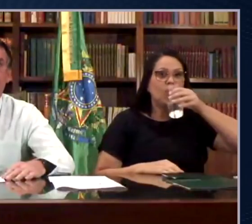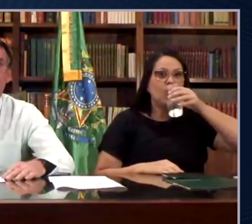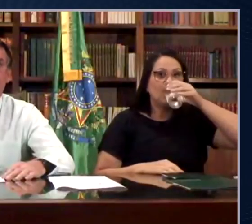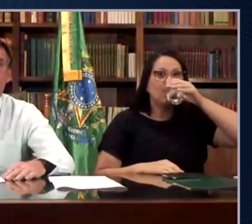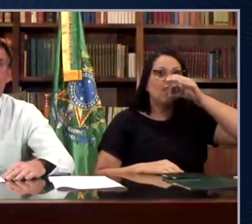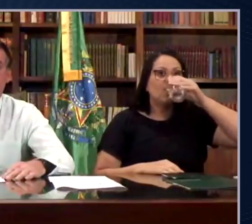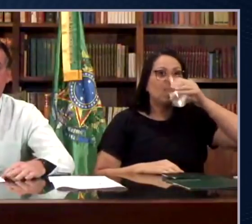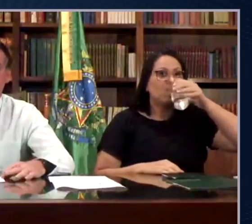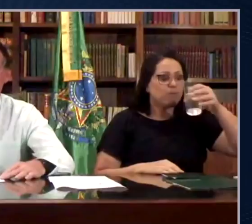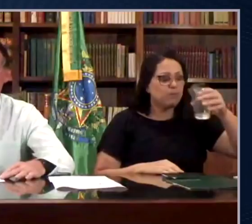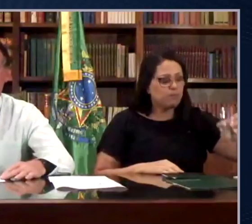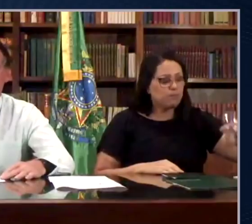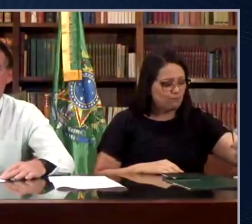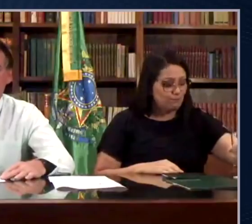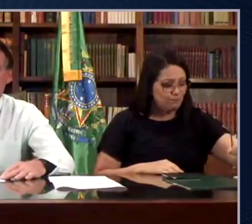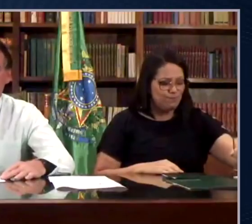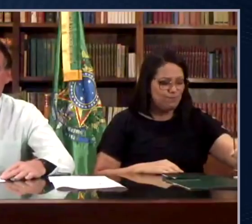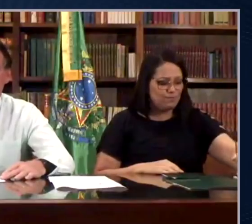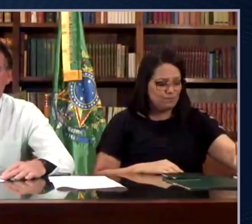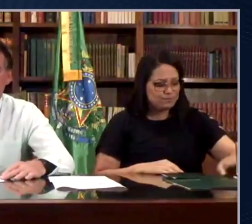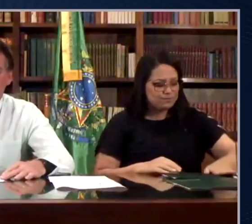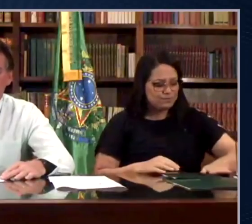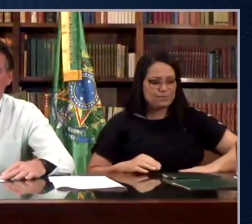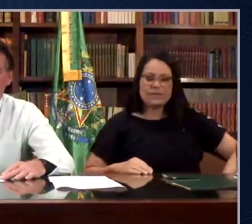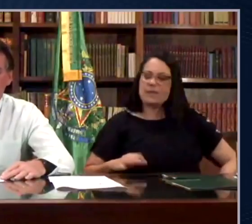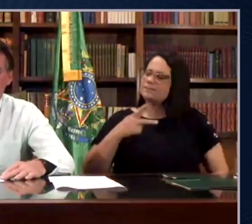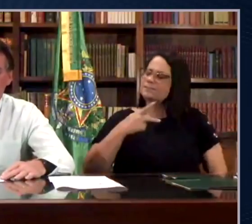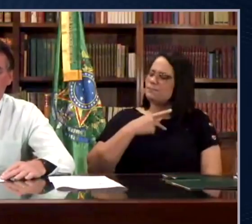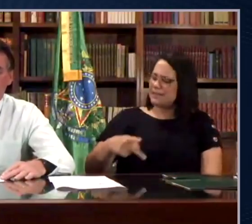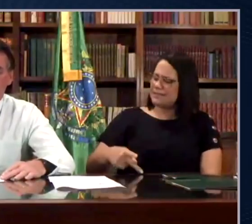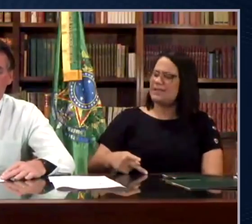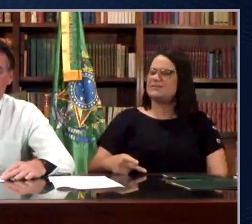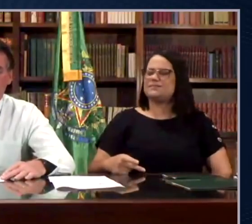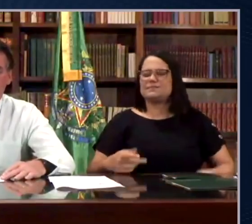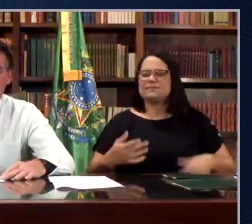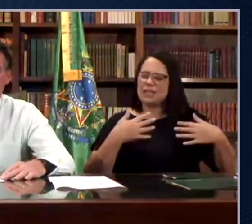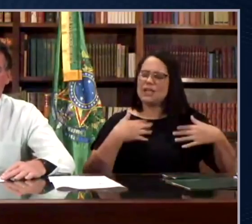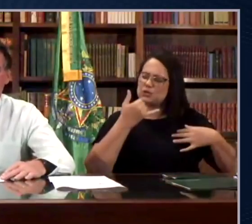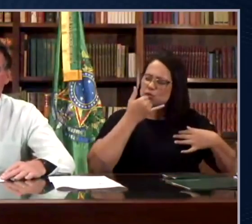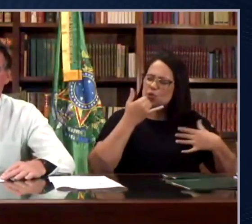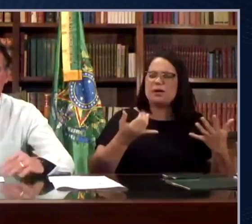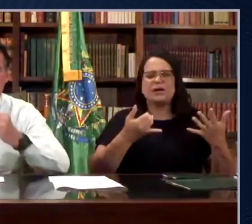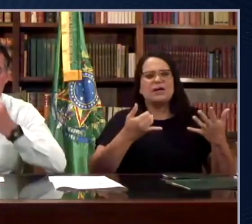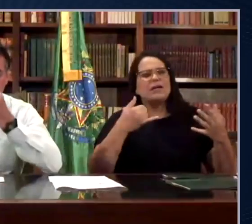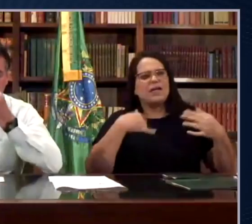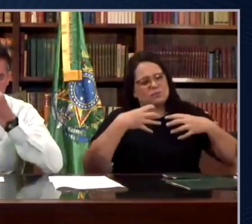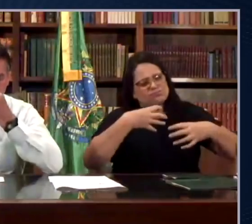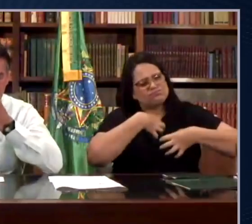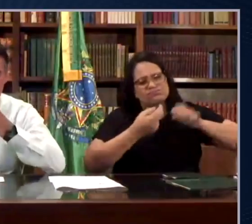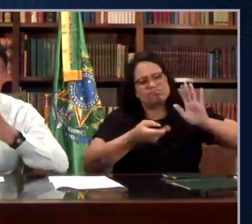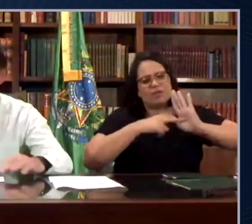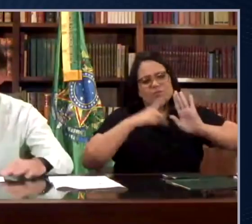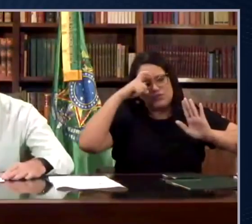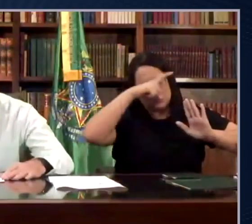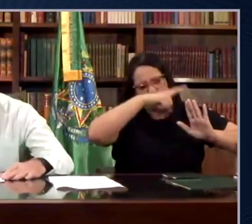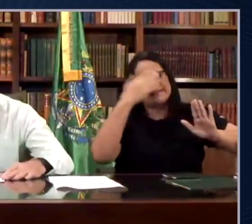Presidente, eu tenho dificuldade de entender, o senhor defende a reabertura do comércio, né, a normalização, mas